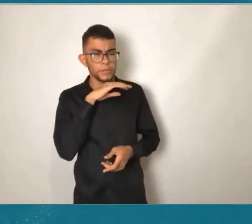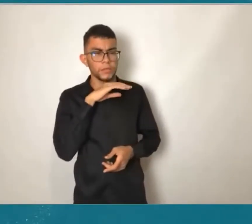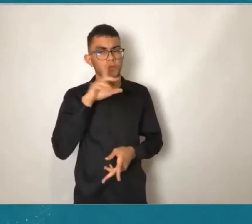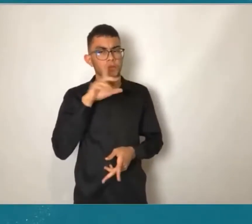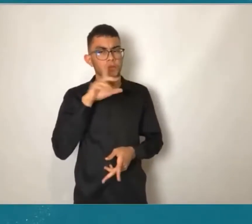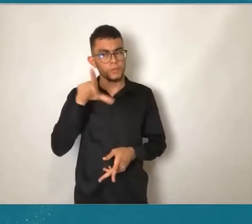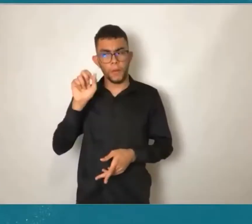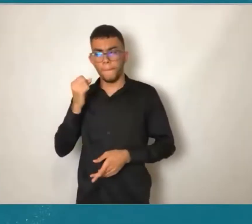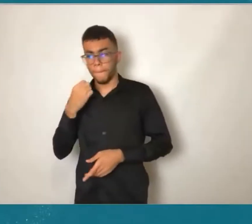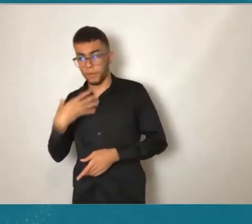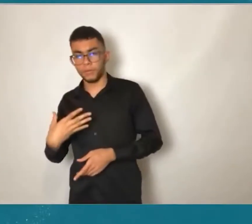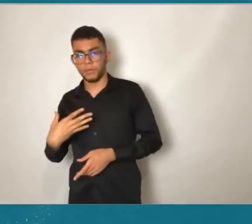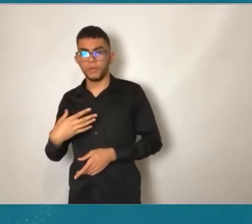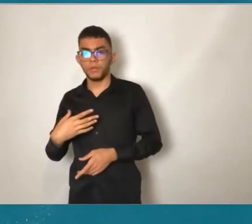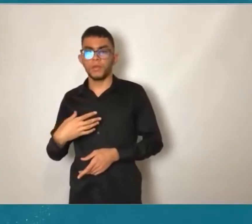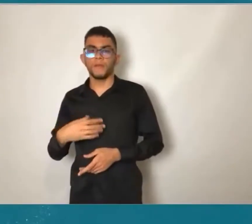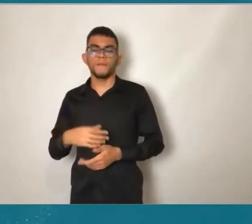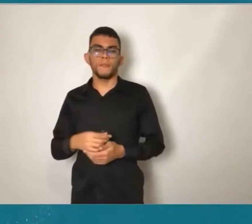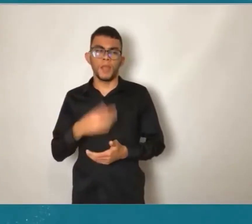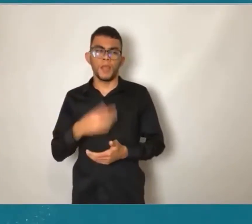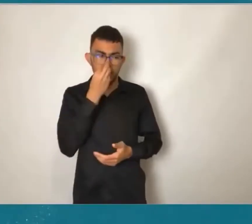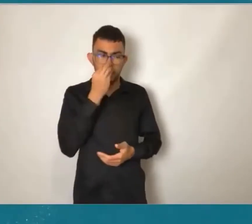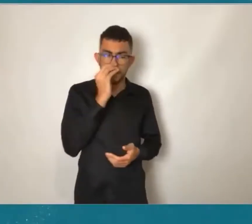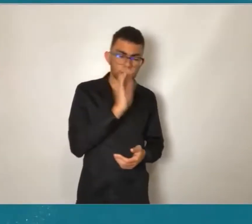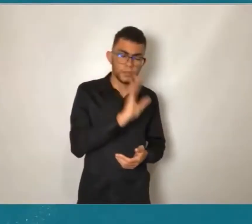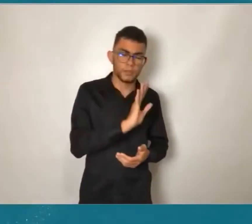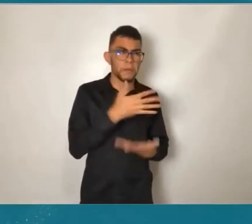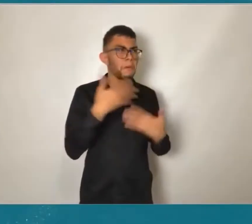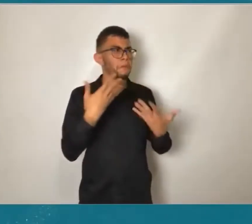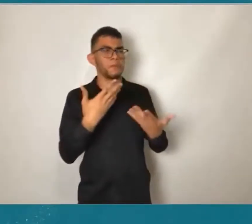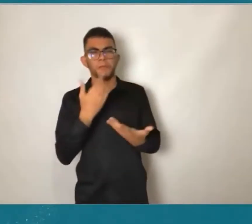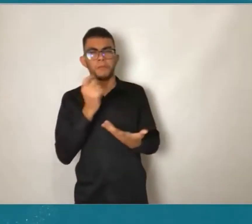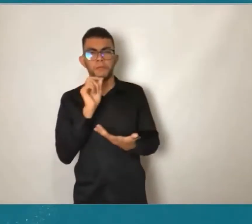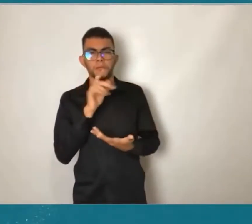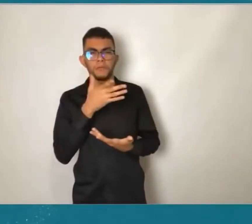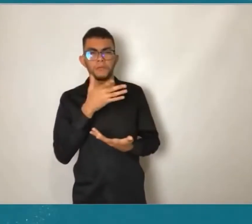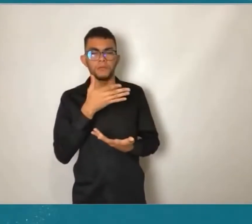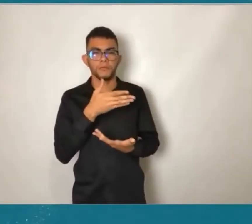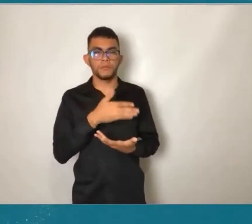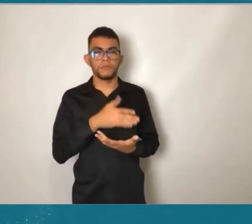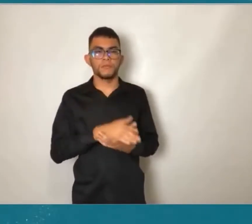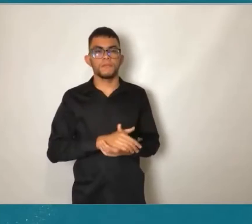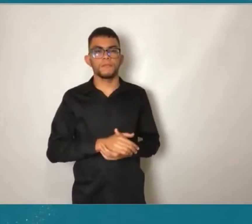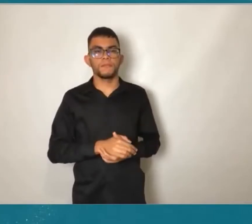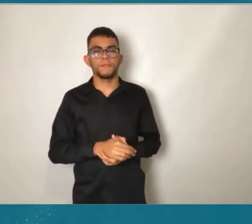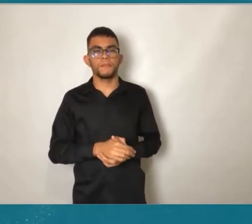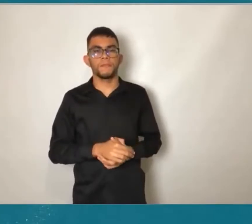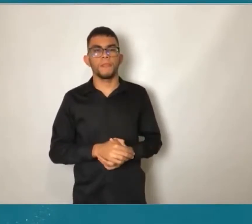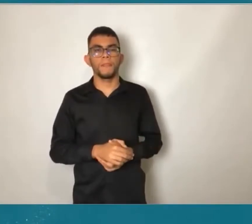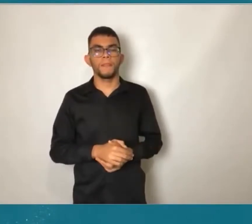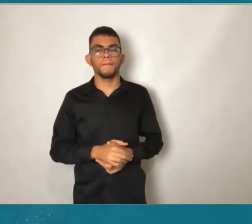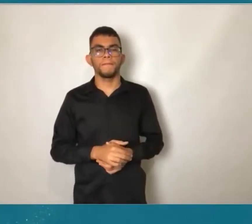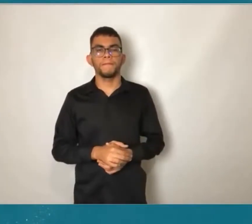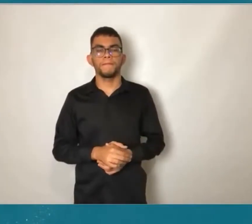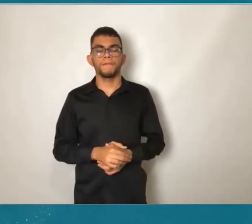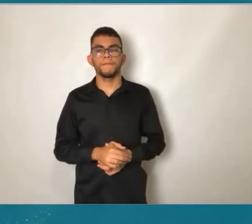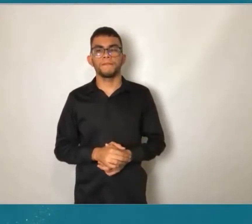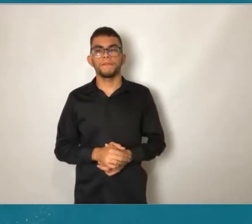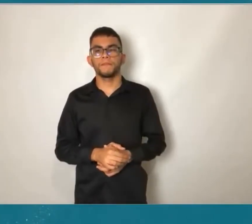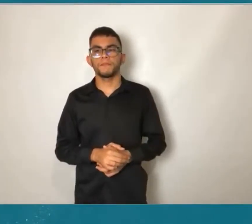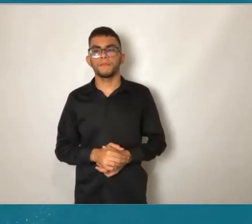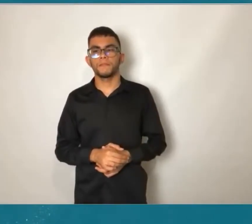ainda continuar vivendo, vai passar pela grande tribulação, né? Se o Senhor tiver misericórdia, você vai perder vida no meio da grande